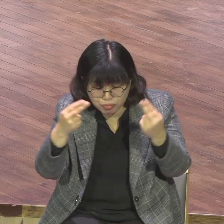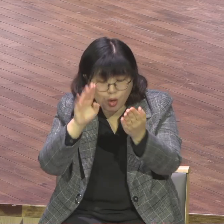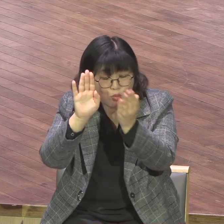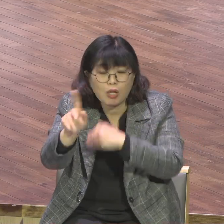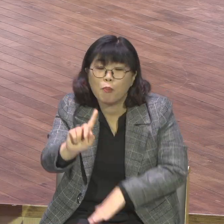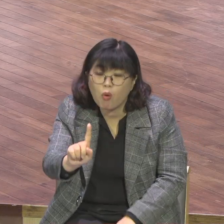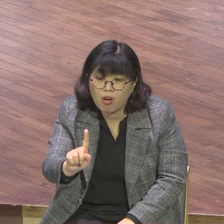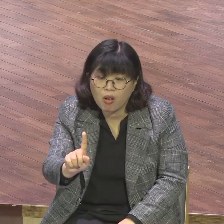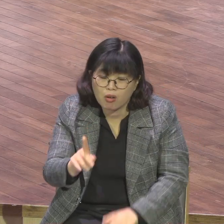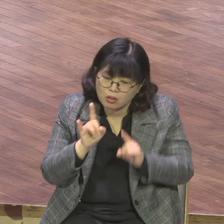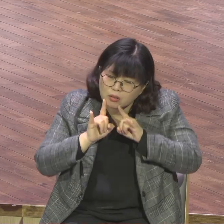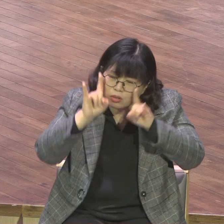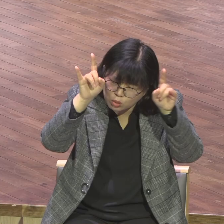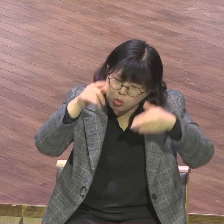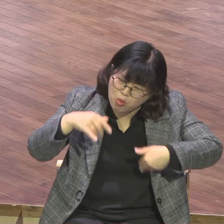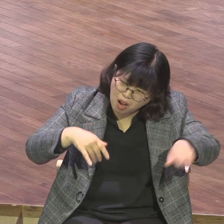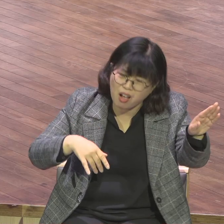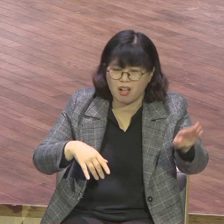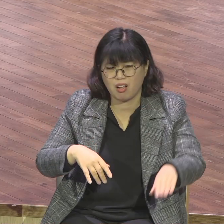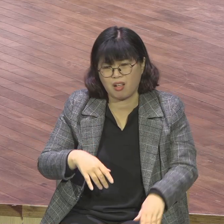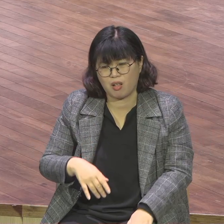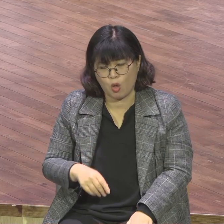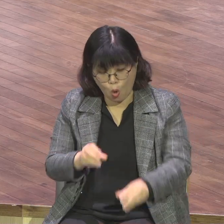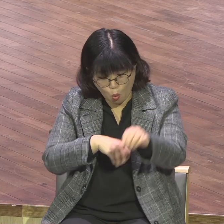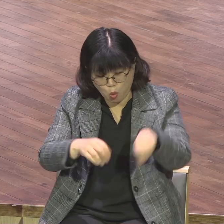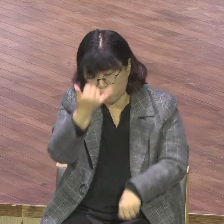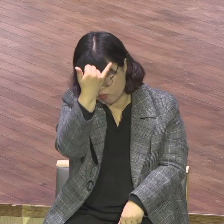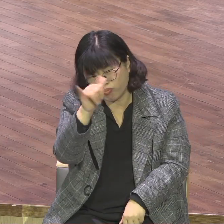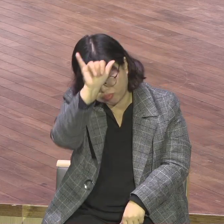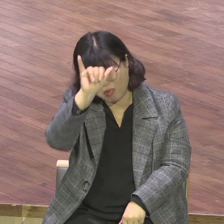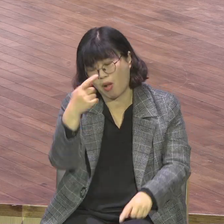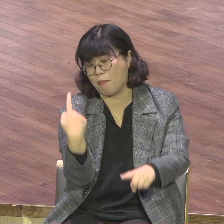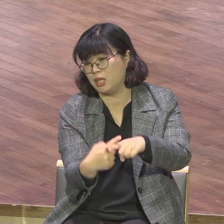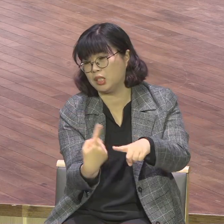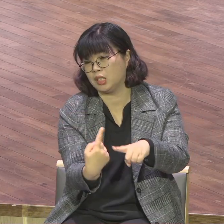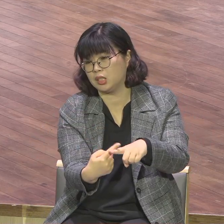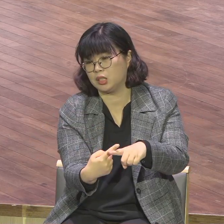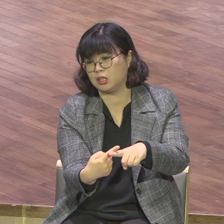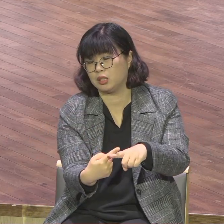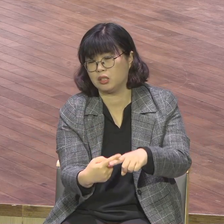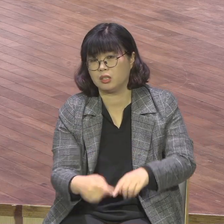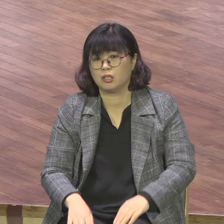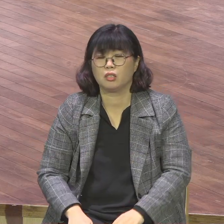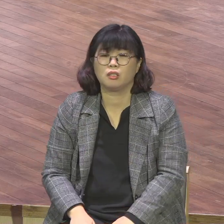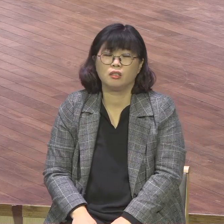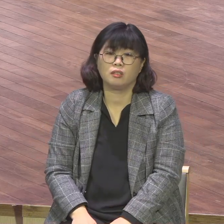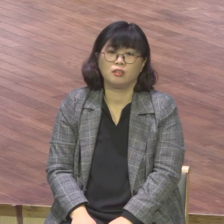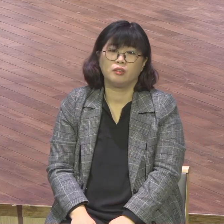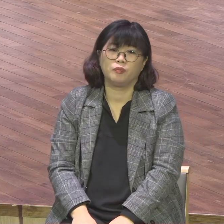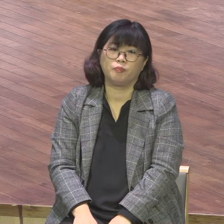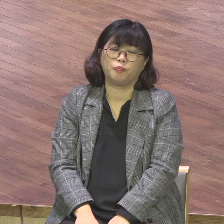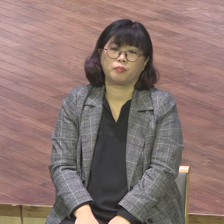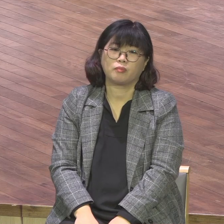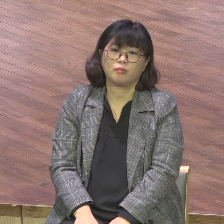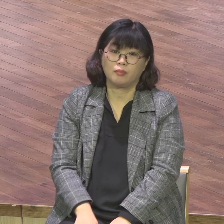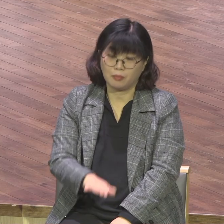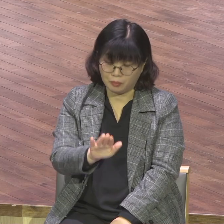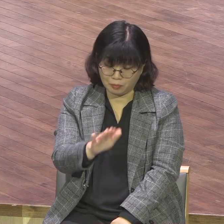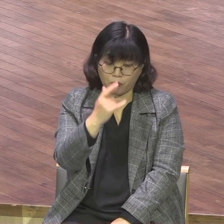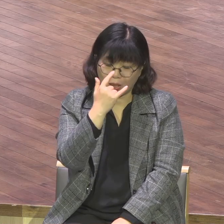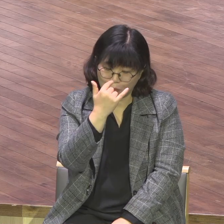자, 불신 부모가 있는 모든 우리 성도님들은요, 지혜롭게 부모를 인격적으로